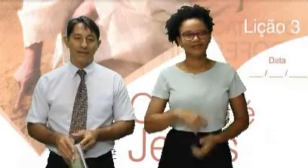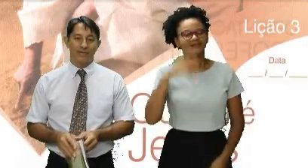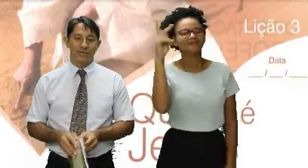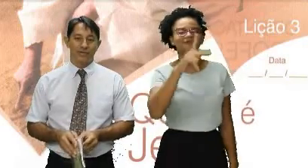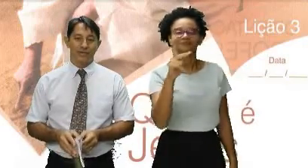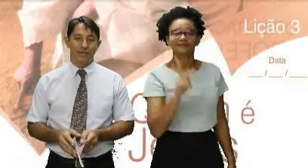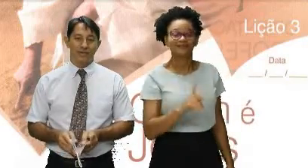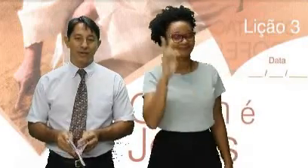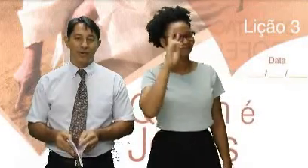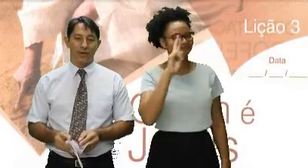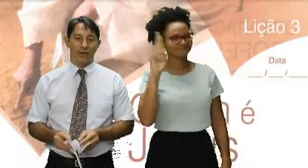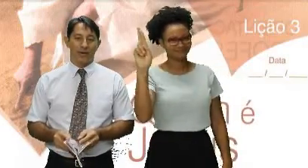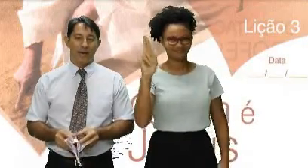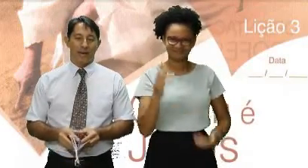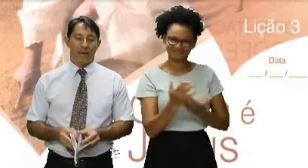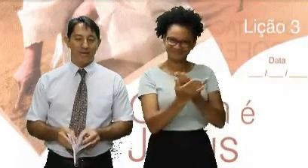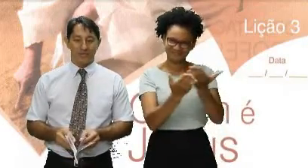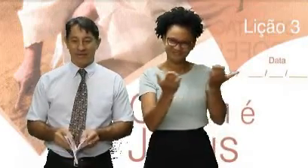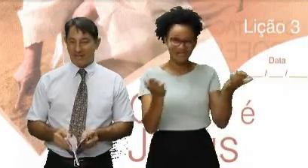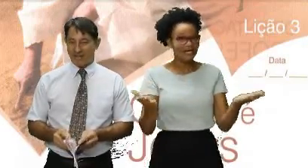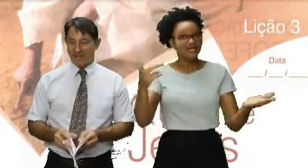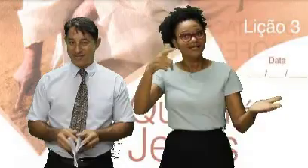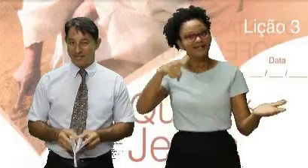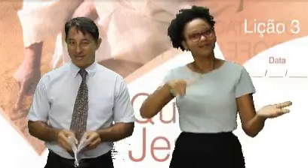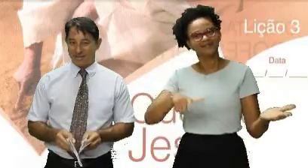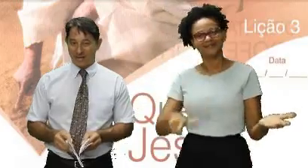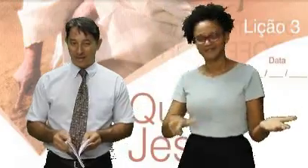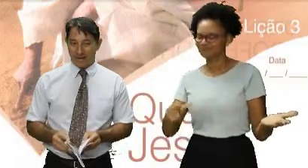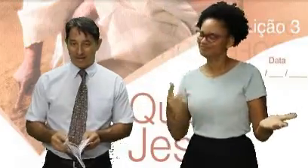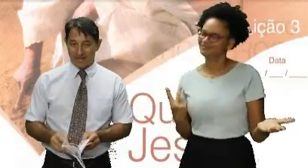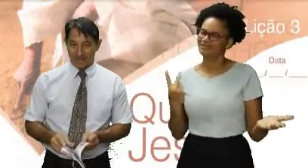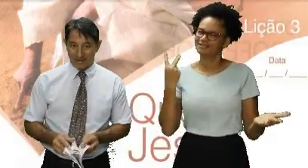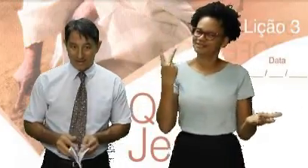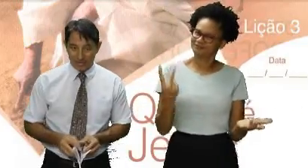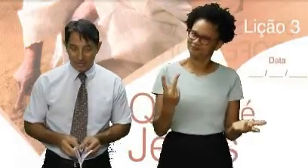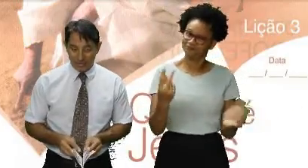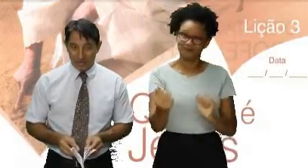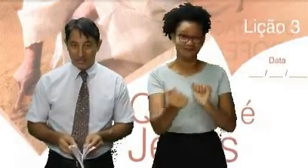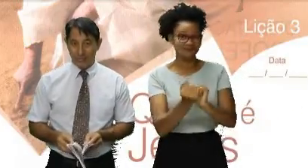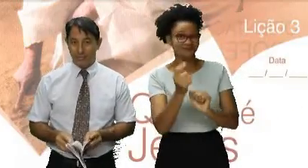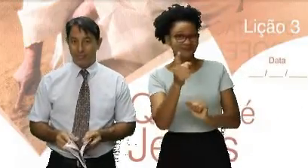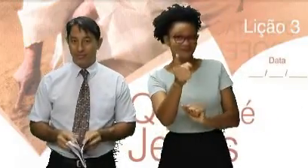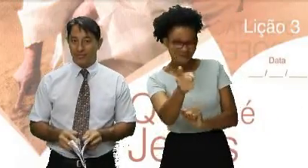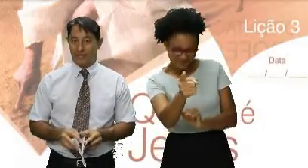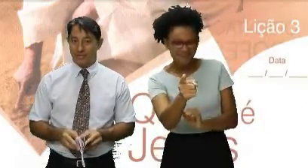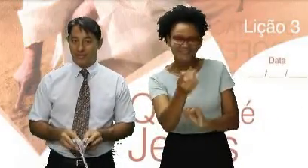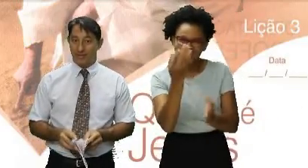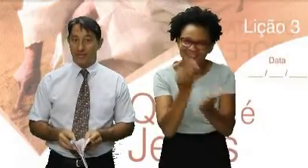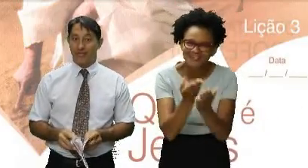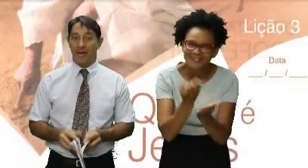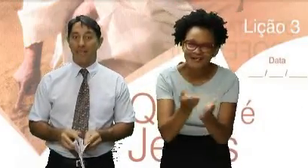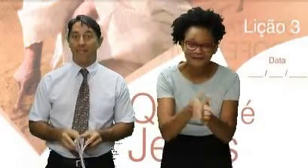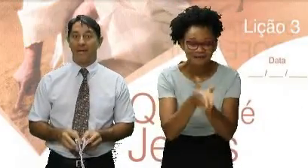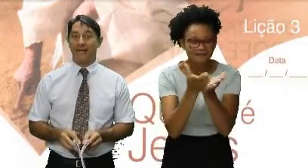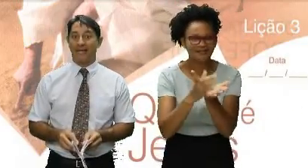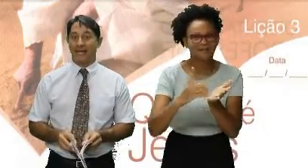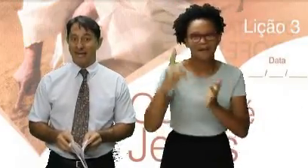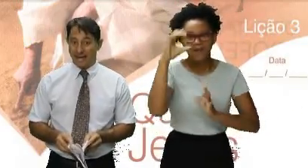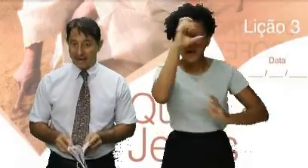A paz do Senhor, mais uma vez estudando a palavra de Deus e junto com você vamos